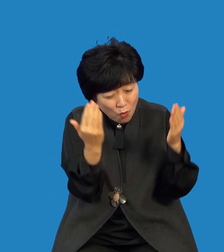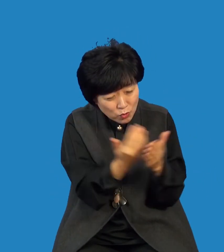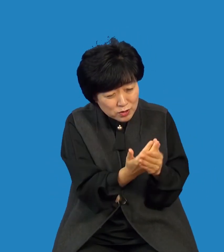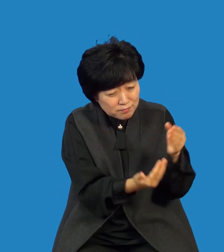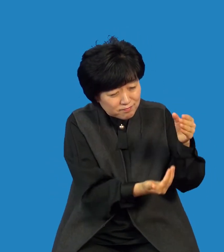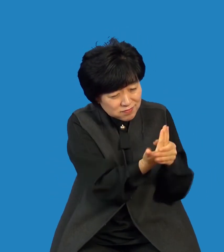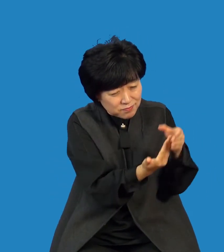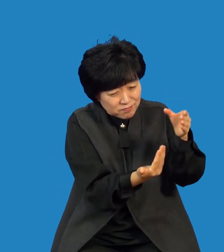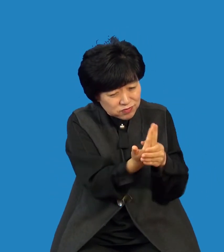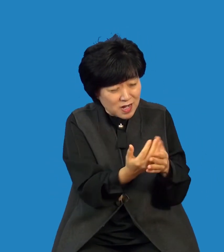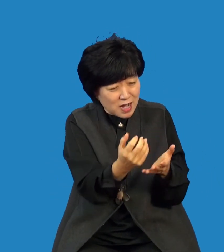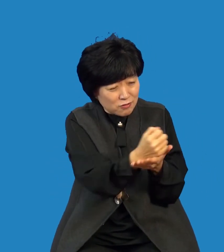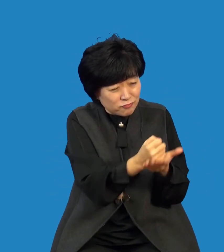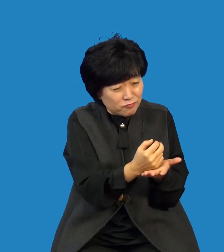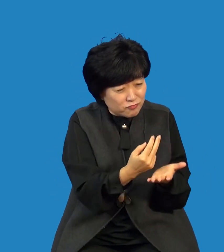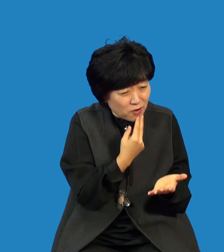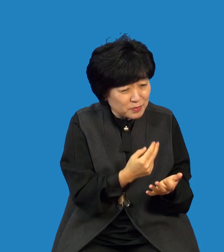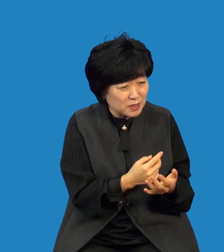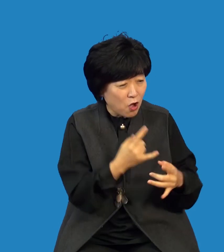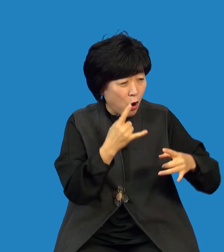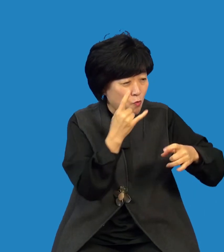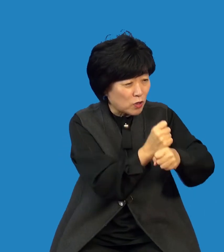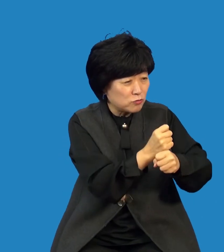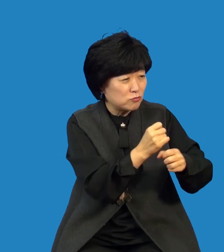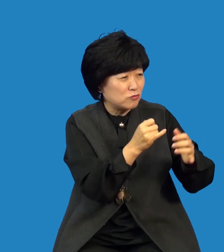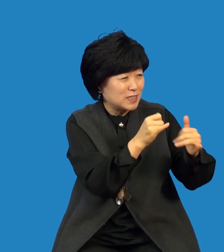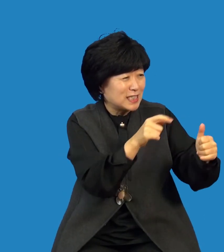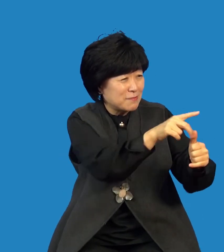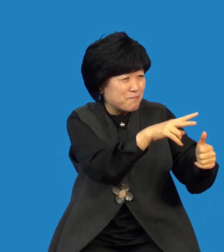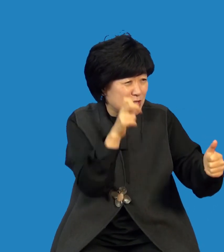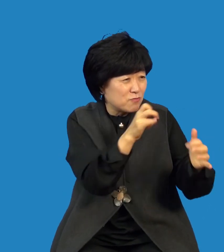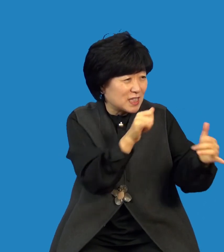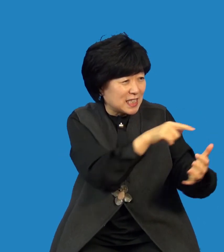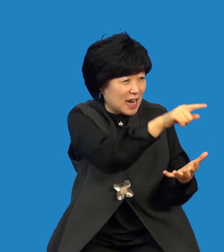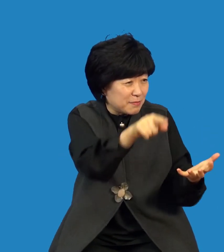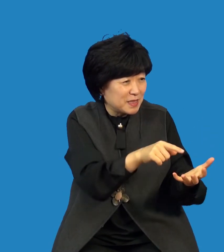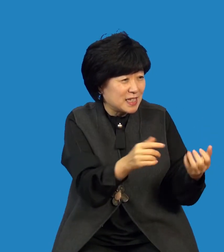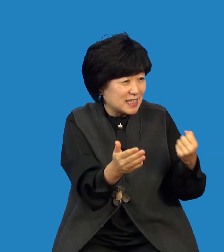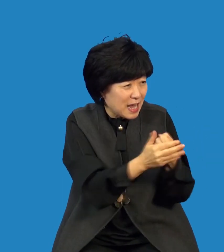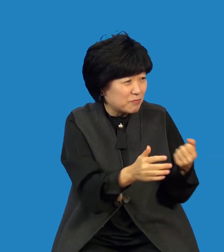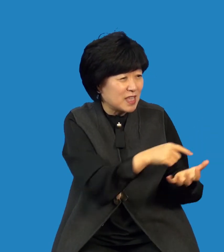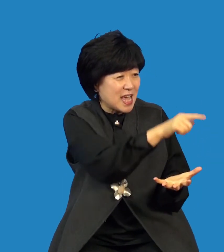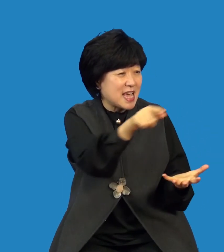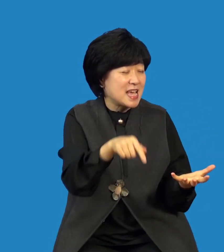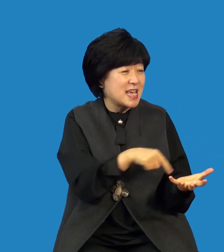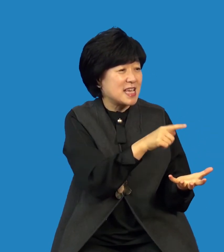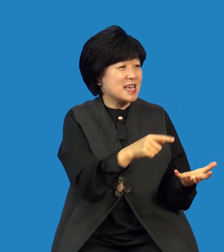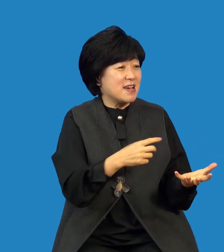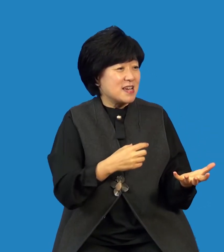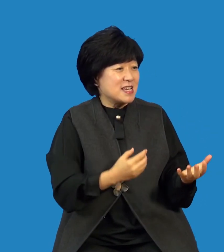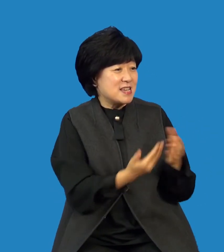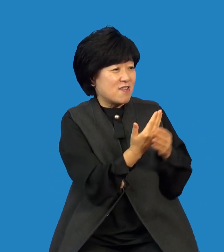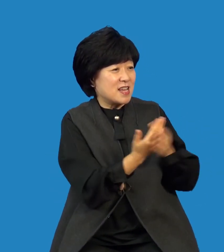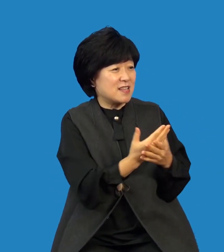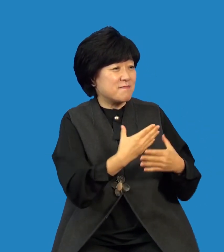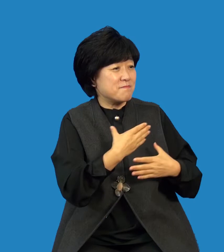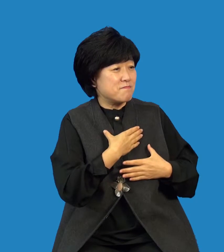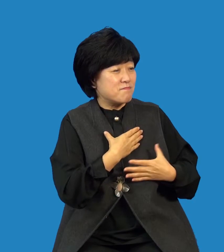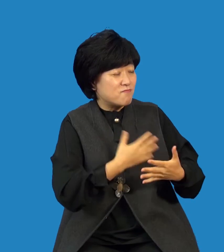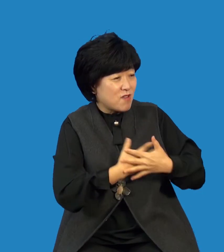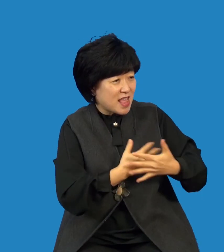일어나는 재수없는 상황이나 원수 같은 그 인간 때문이 아니라 우리의 삶 가운데 하나님이 없기 때문에 일어나는 현상이라는